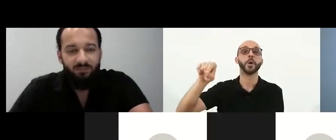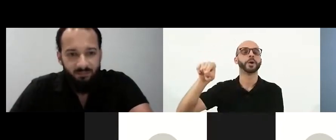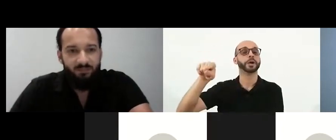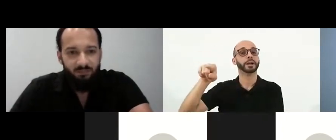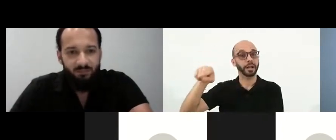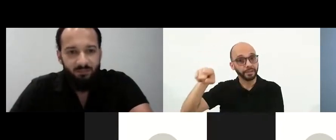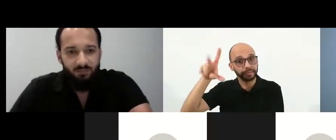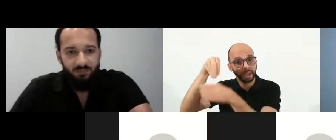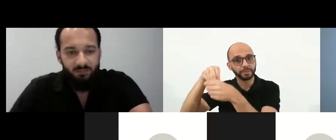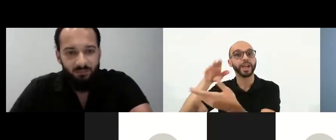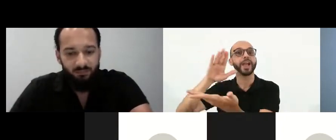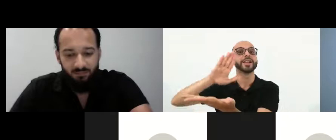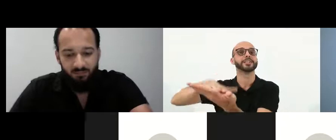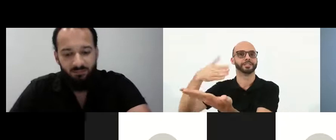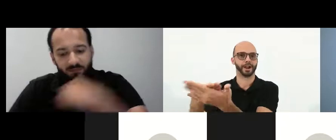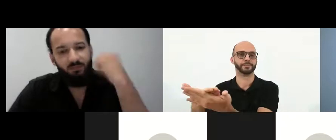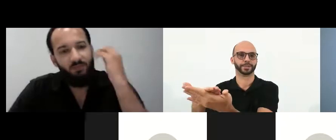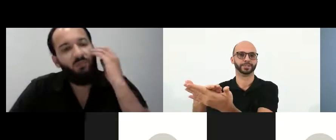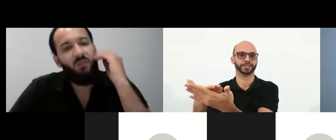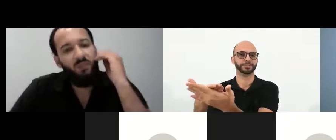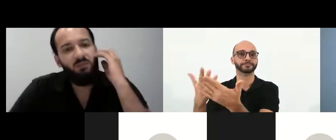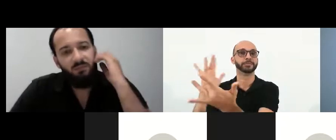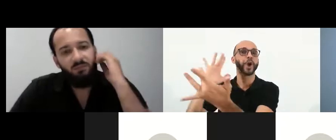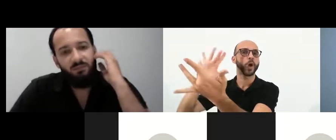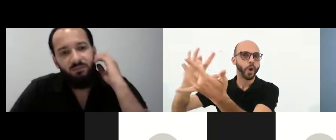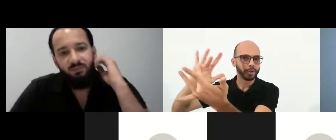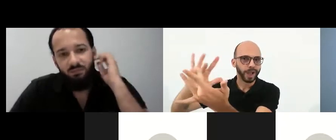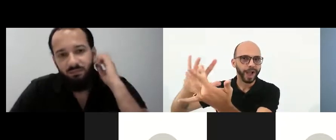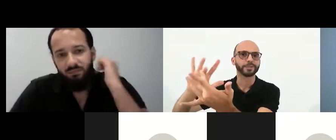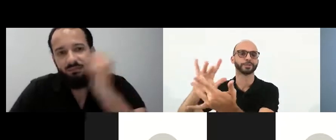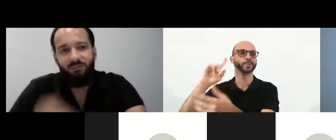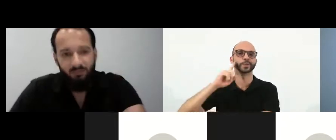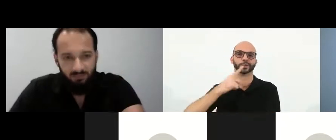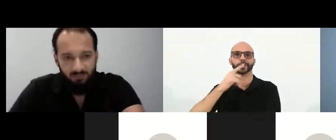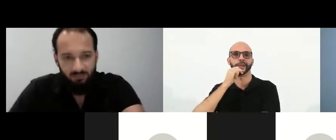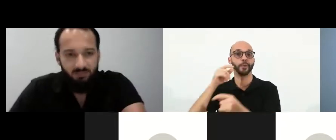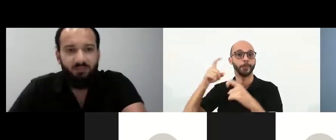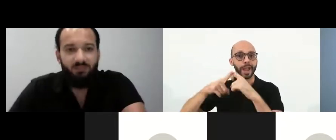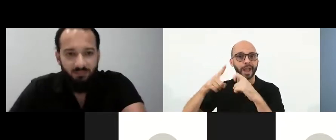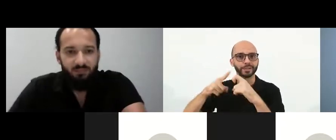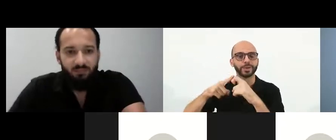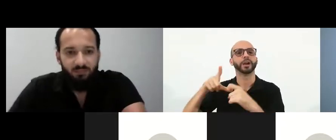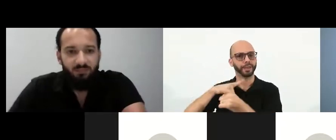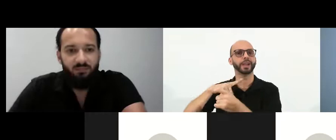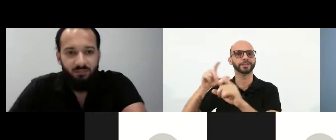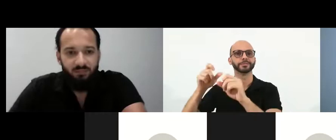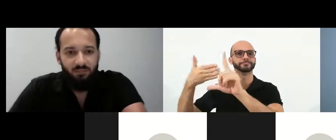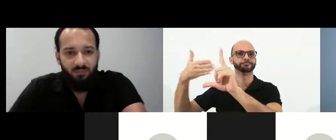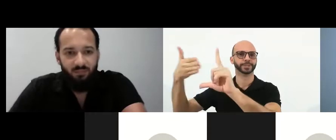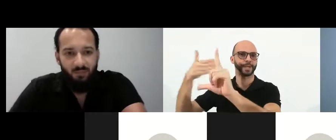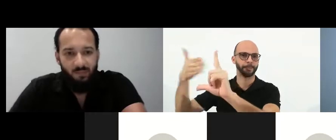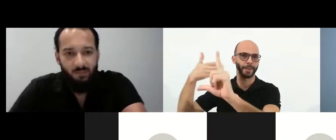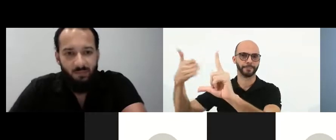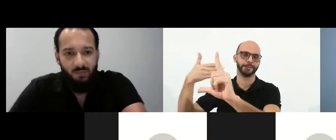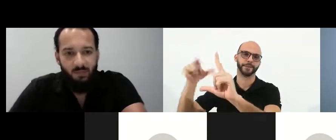um polo que é de língua de sinais. E esses intérpretes, eles têm contato com os surdos,